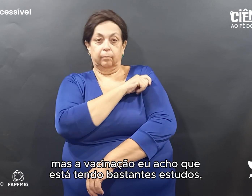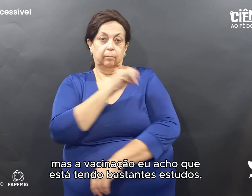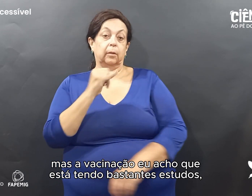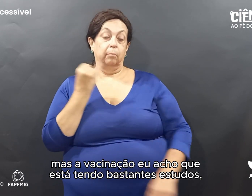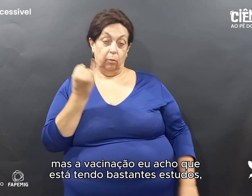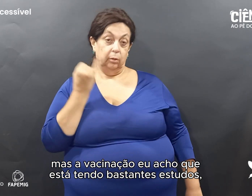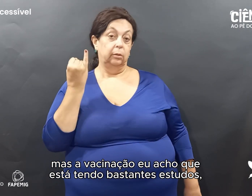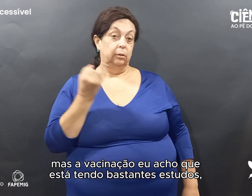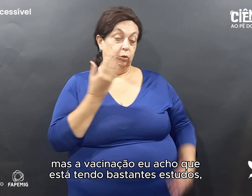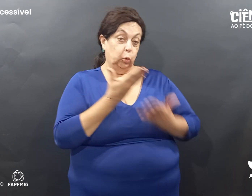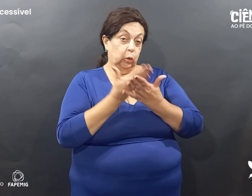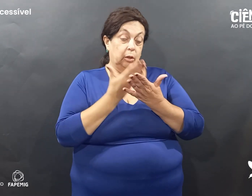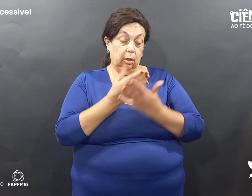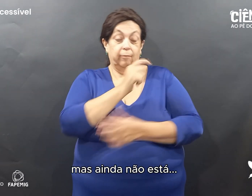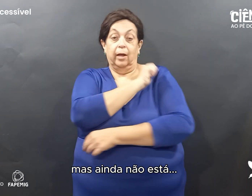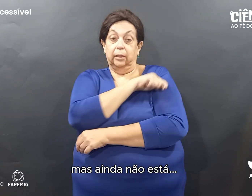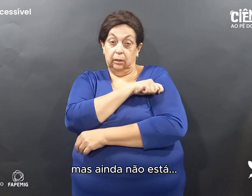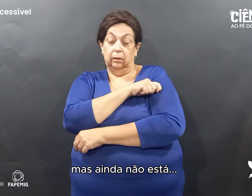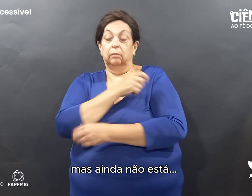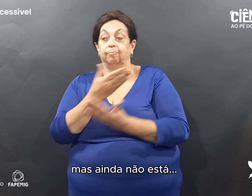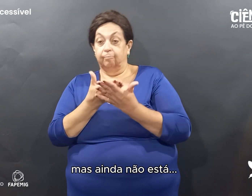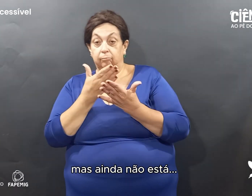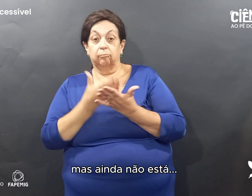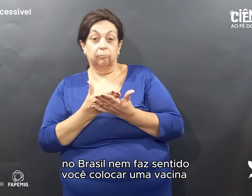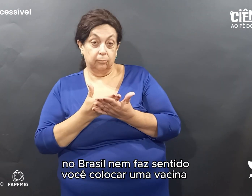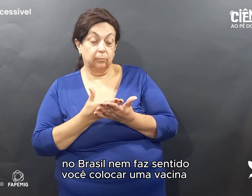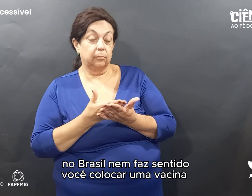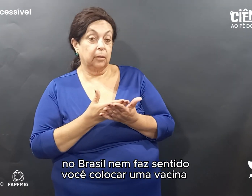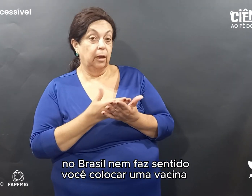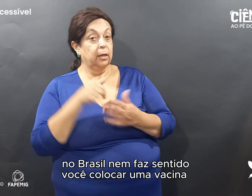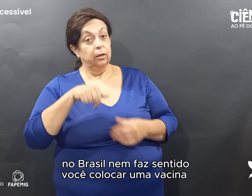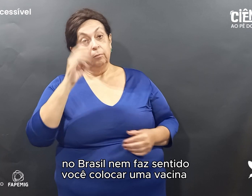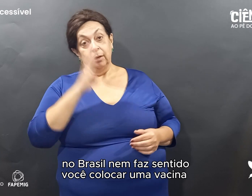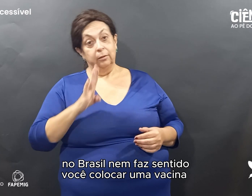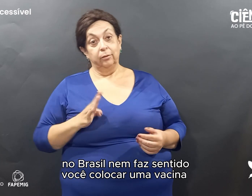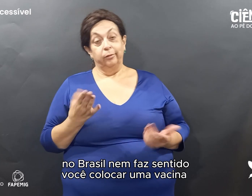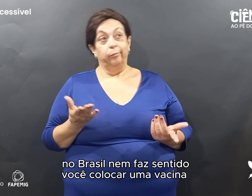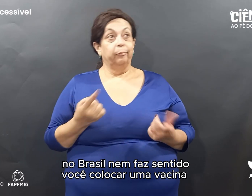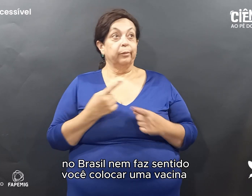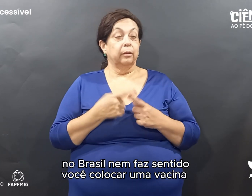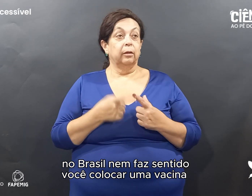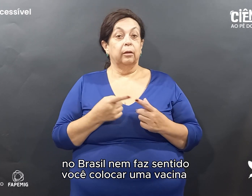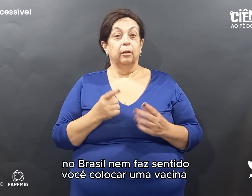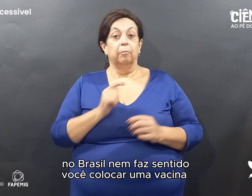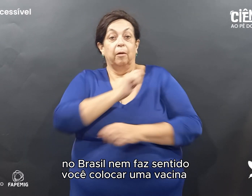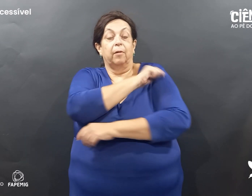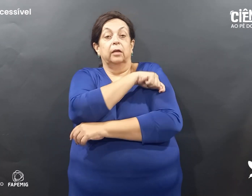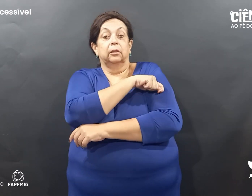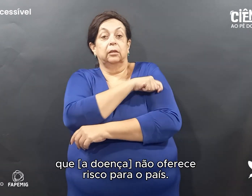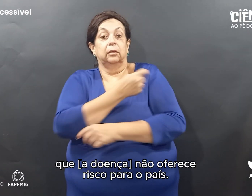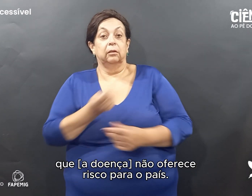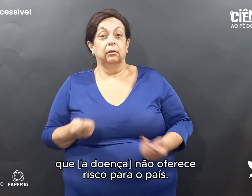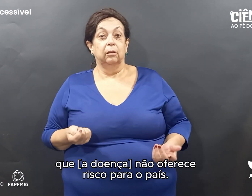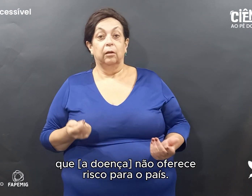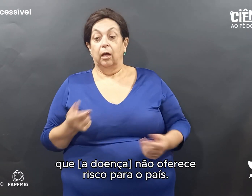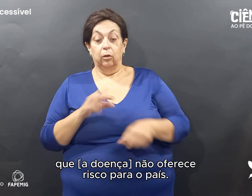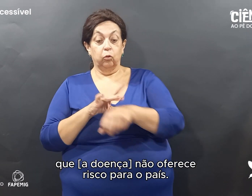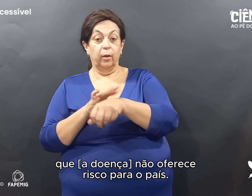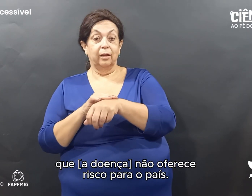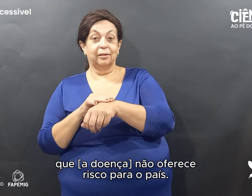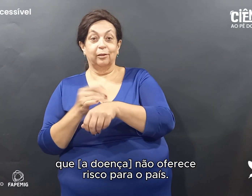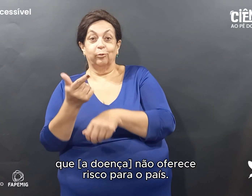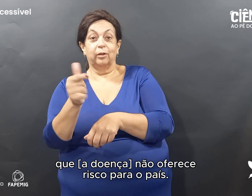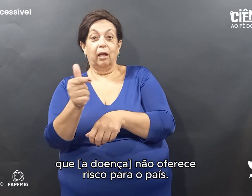tendo bastante estudos, mas ainda não está. No Brasil nem faz sentido você colocar uma vacina que não